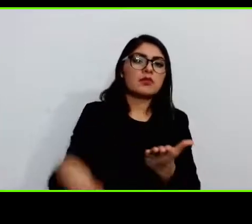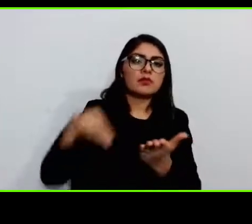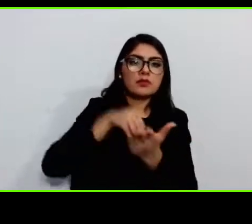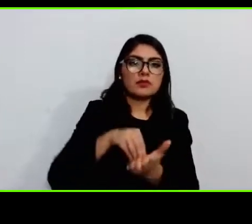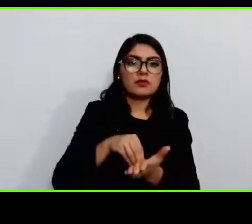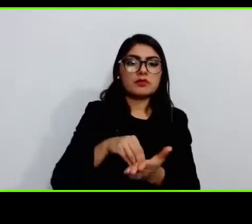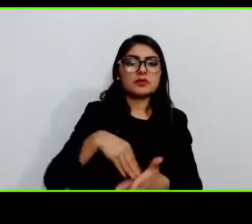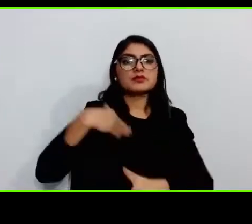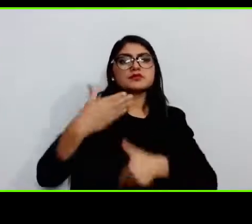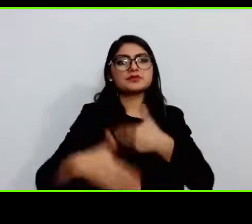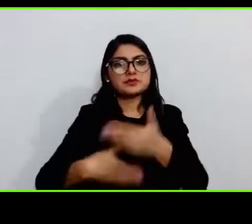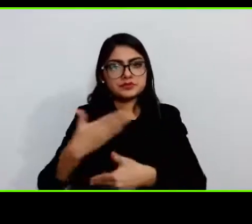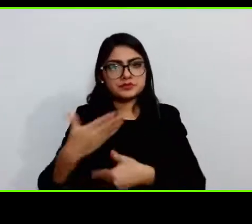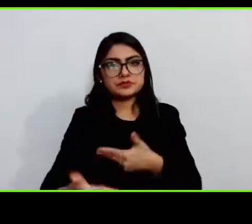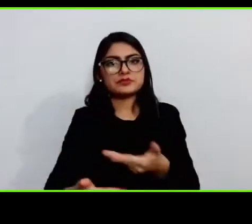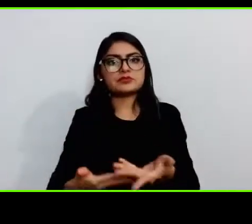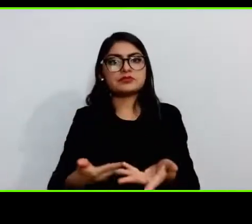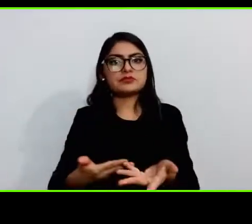de